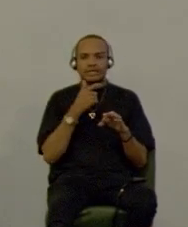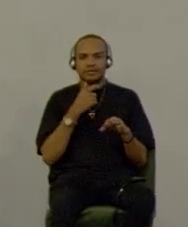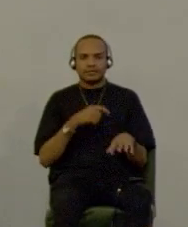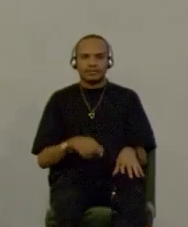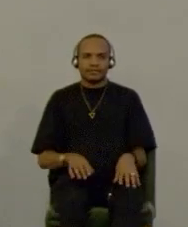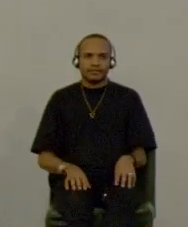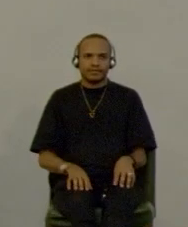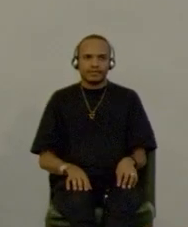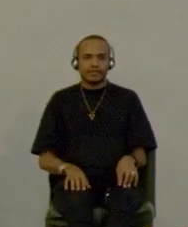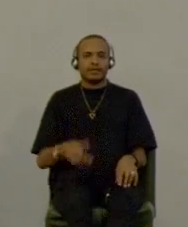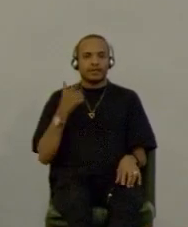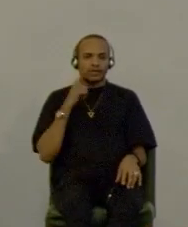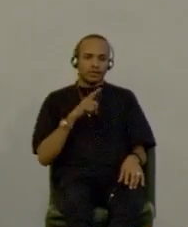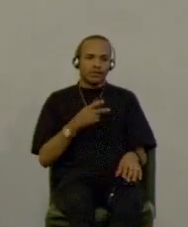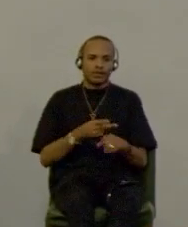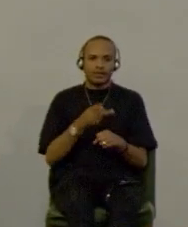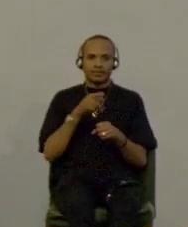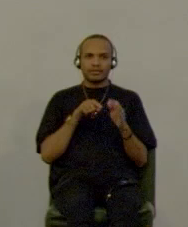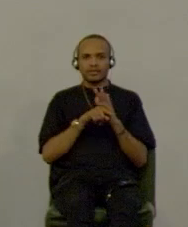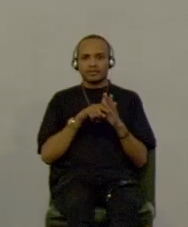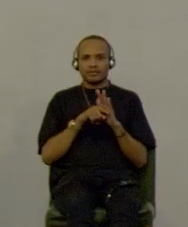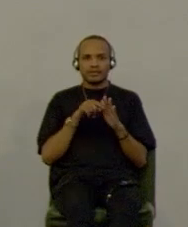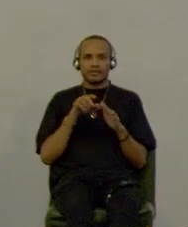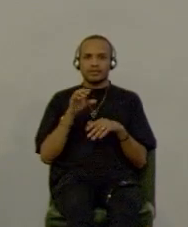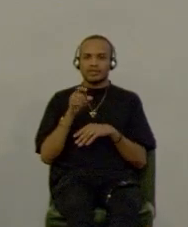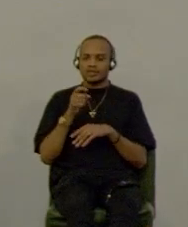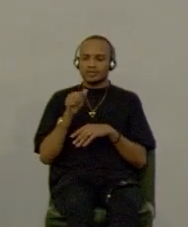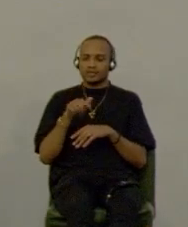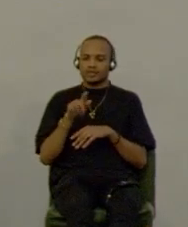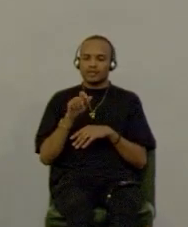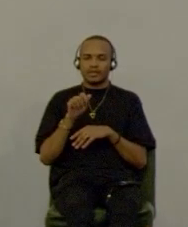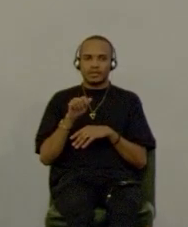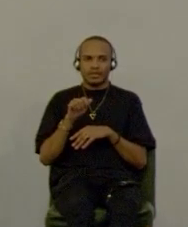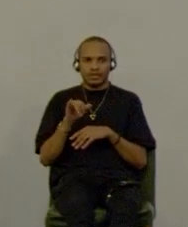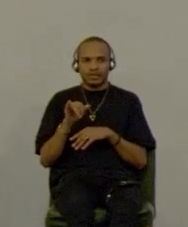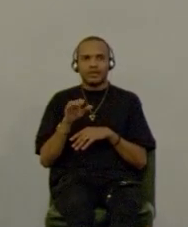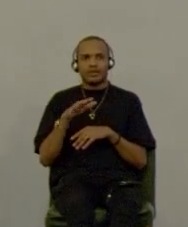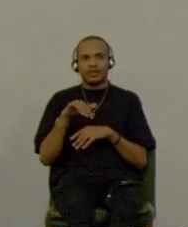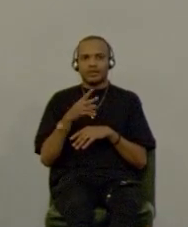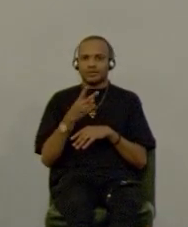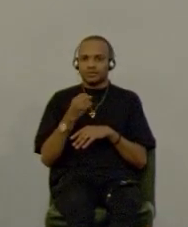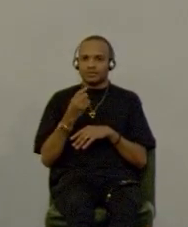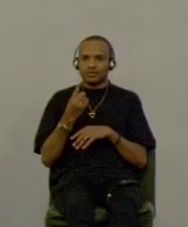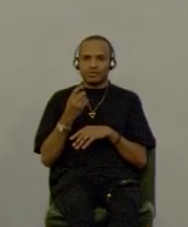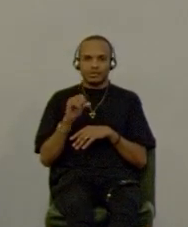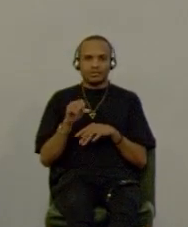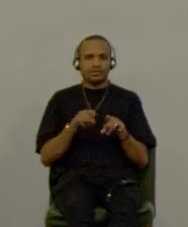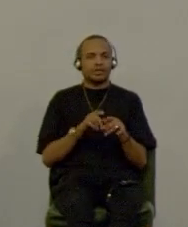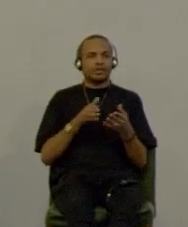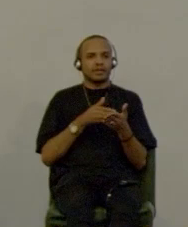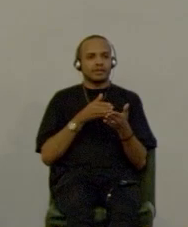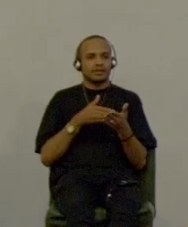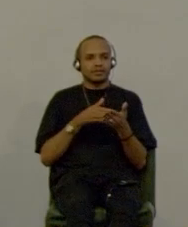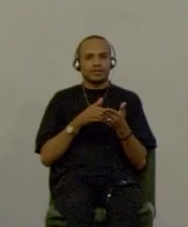Anthropology. Ganhador do prêmio de pesquisa do Shanghai Archaeological Forum, em 2019, e autor dos